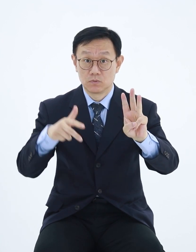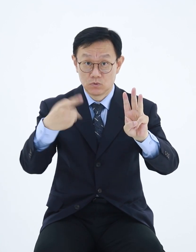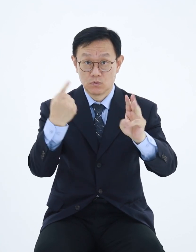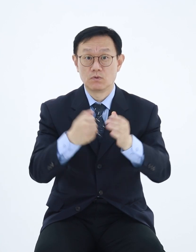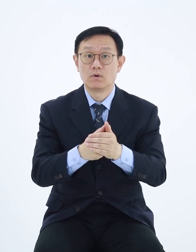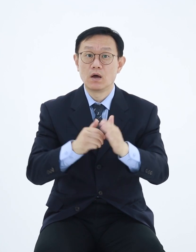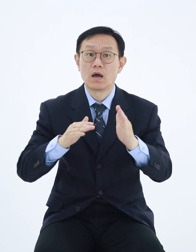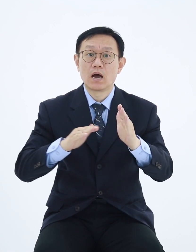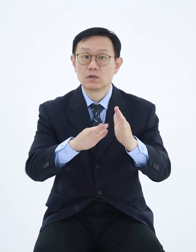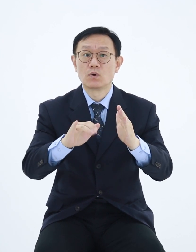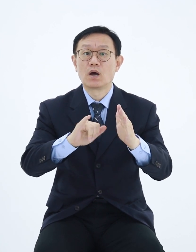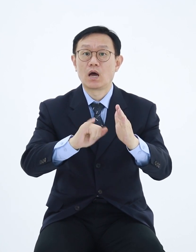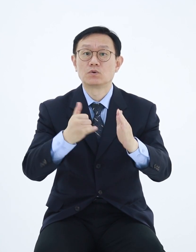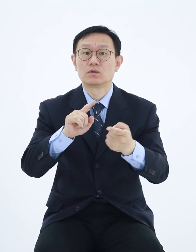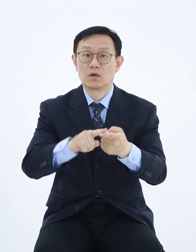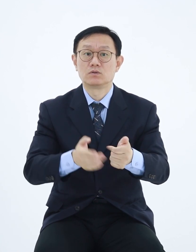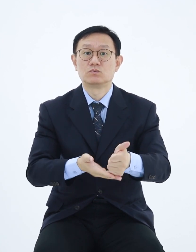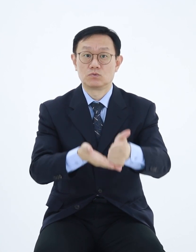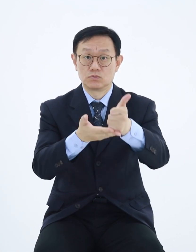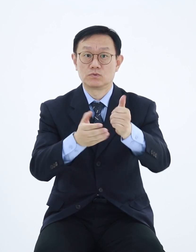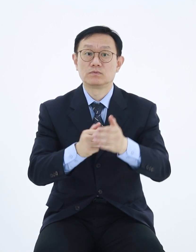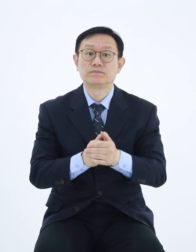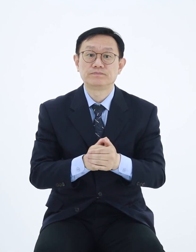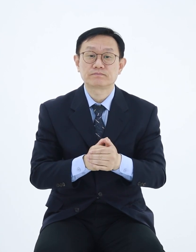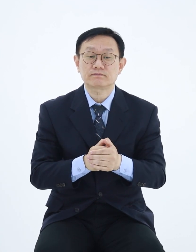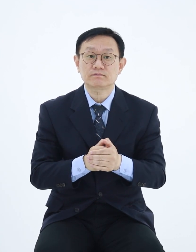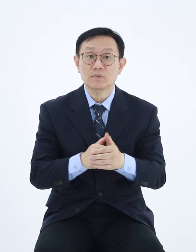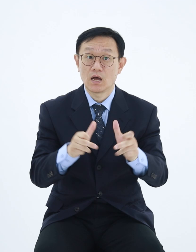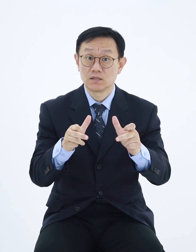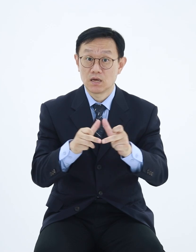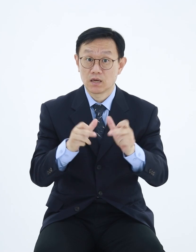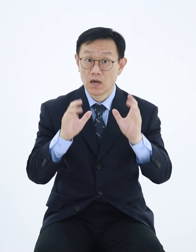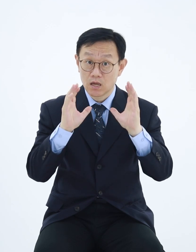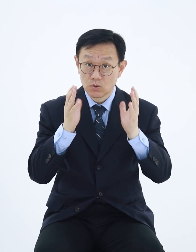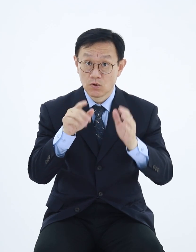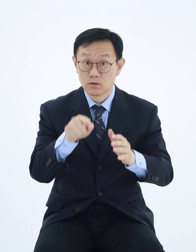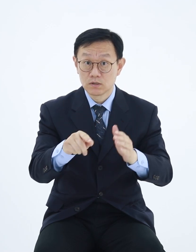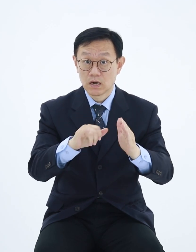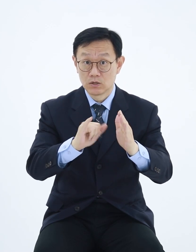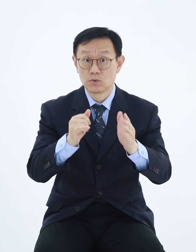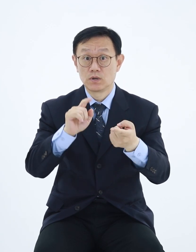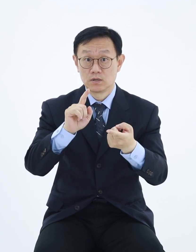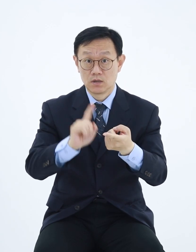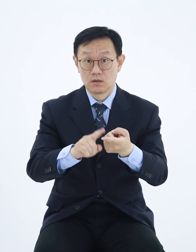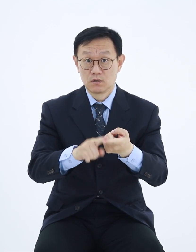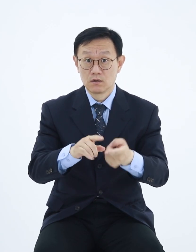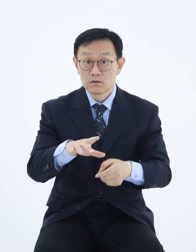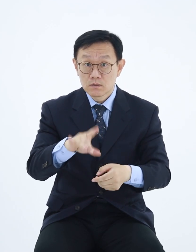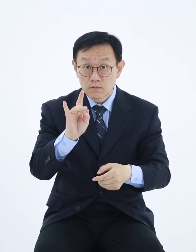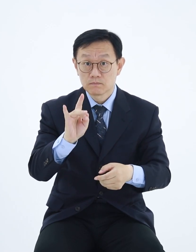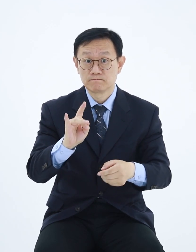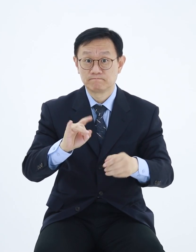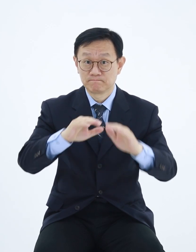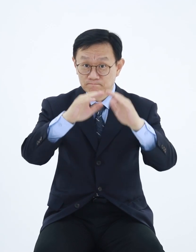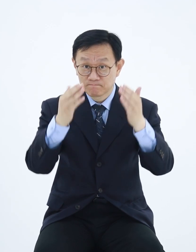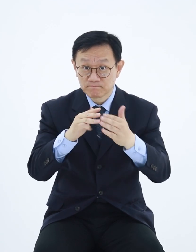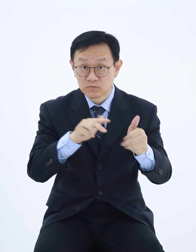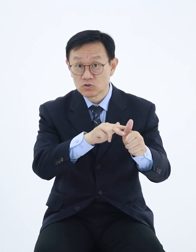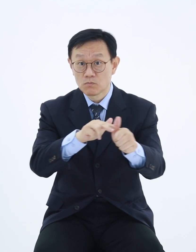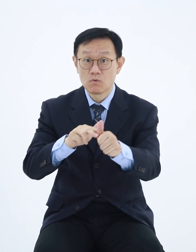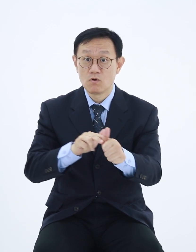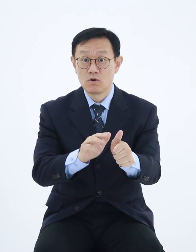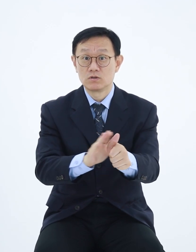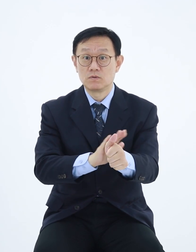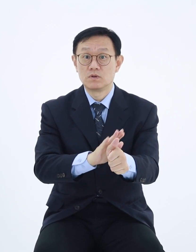제23조 가정과 가족에 대한 존중 장애아동과 그 가족에 대해 조기에 종합적인 정보, 서비스